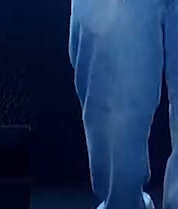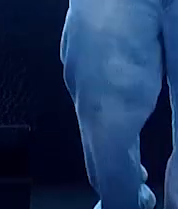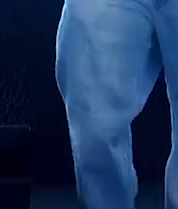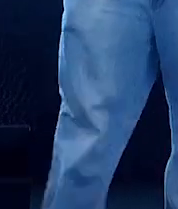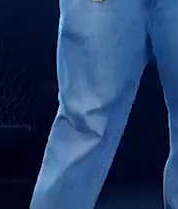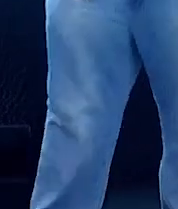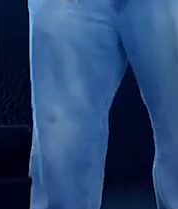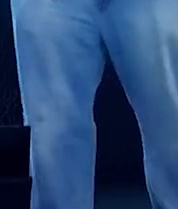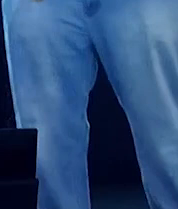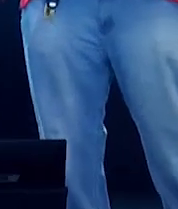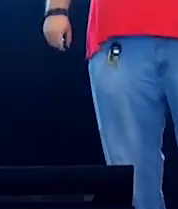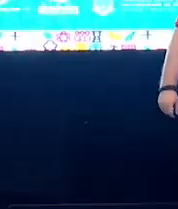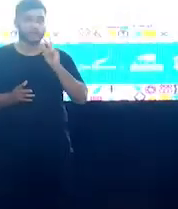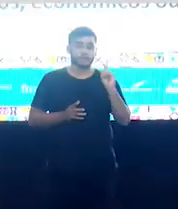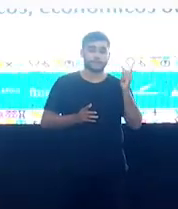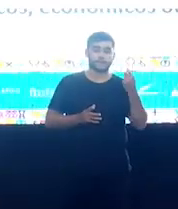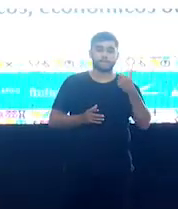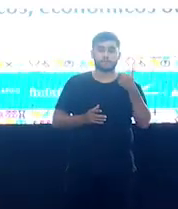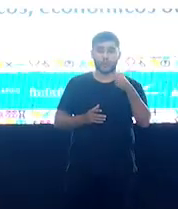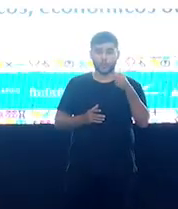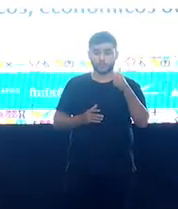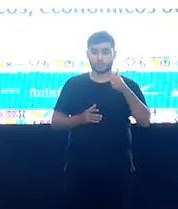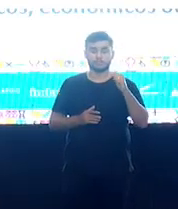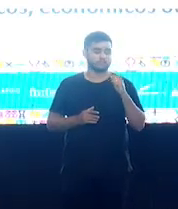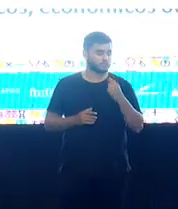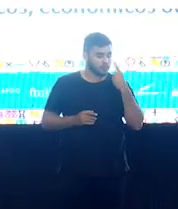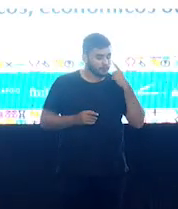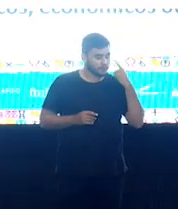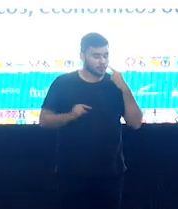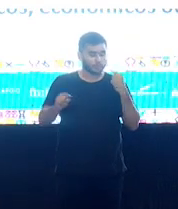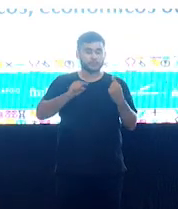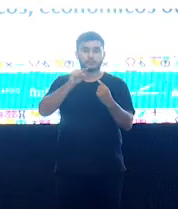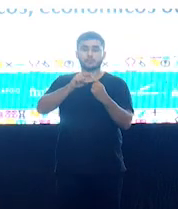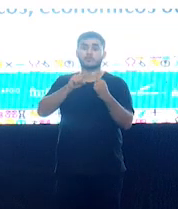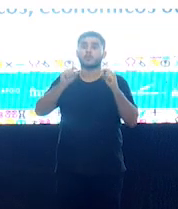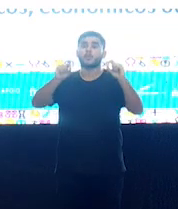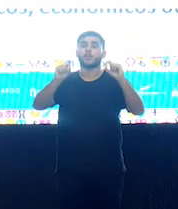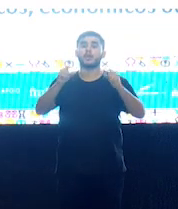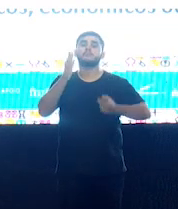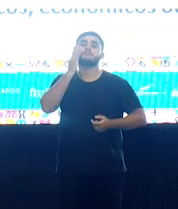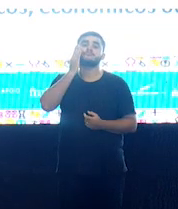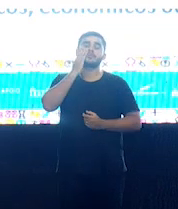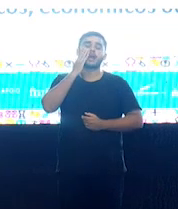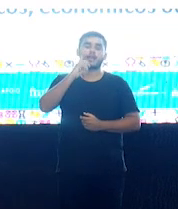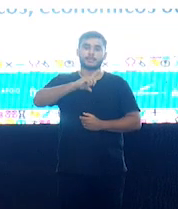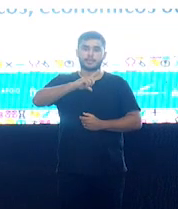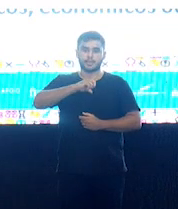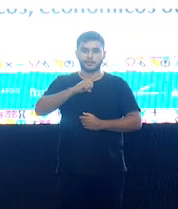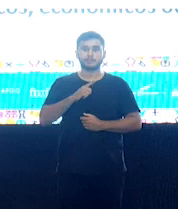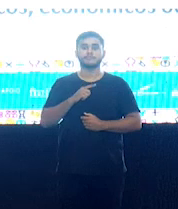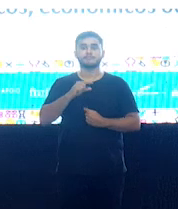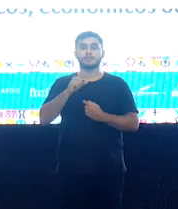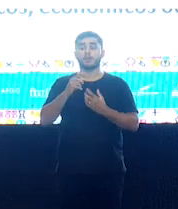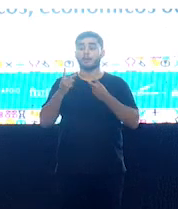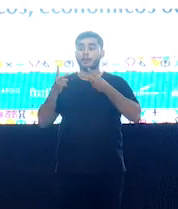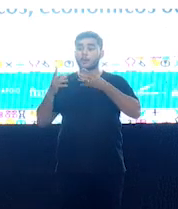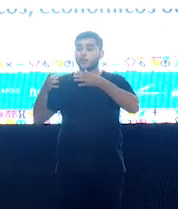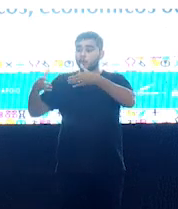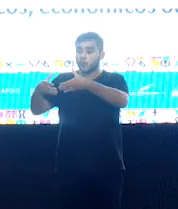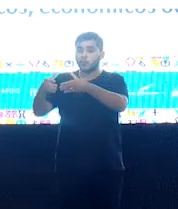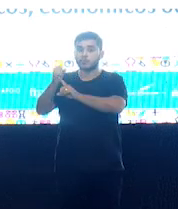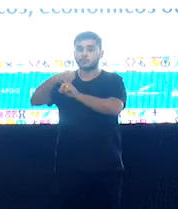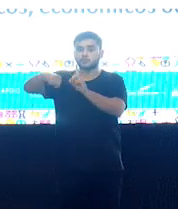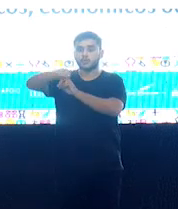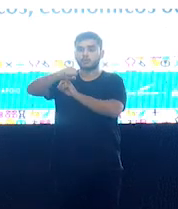nessa competência? A habilidade 11, identificar registros de práticas de grupos sociais